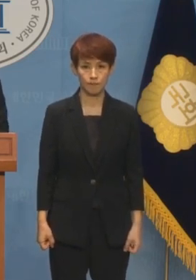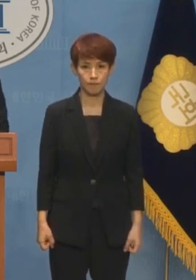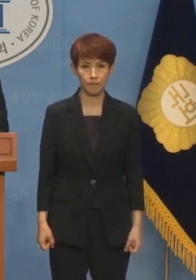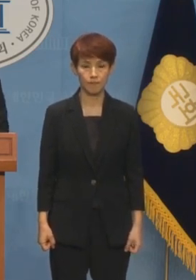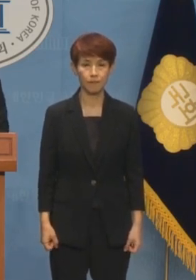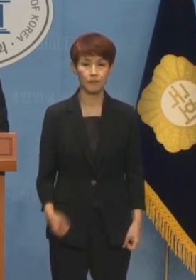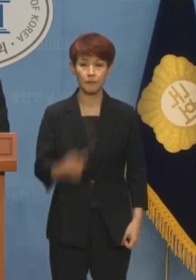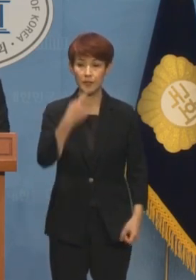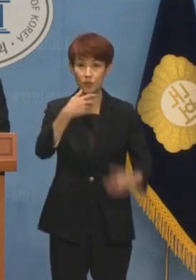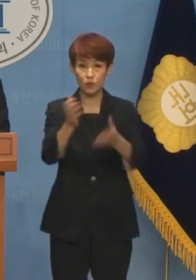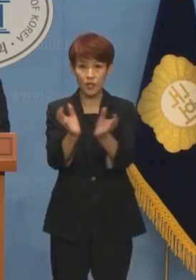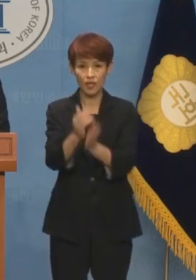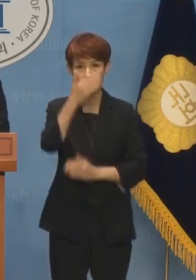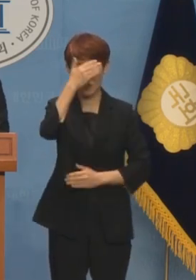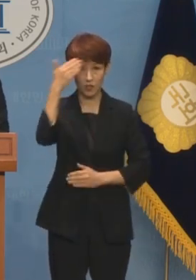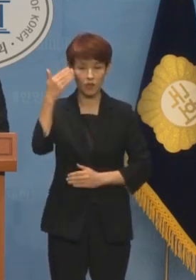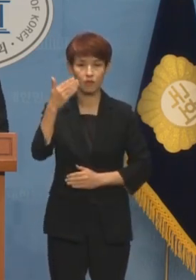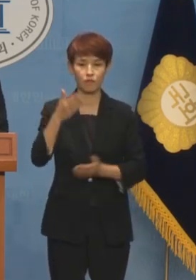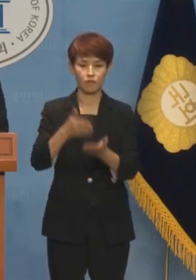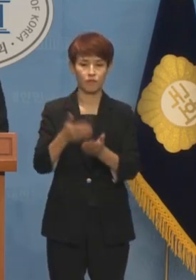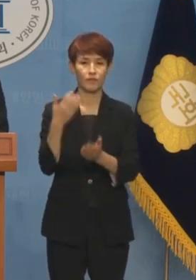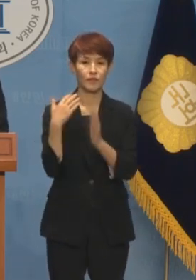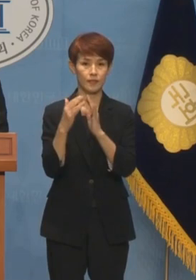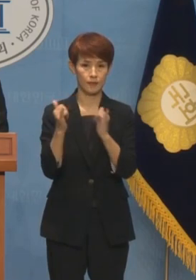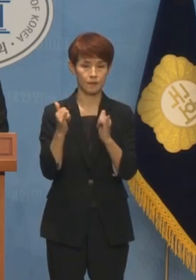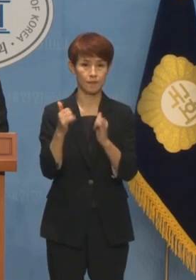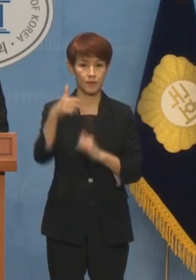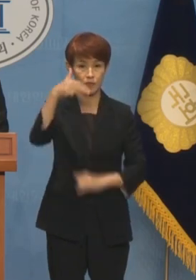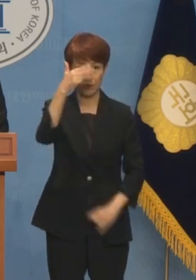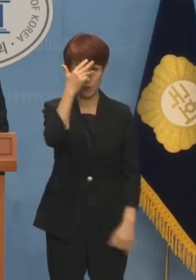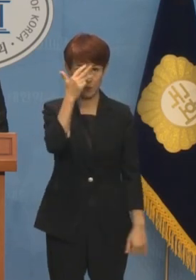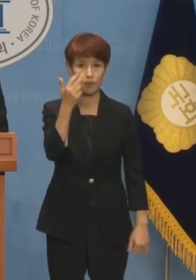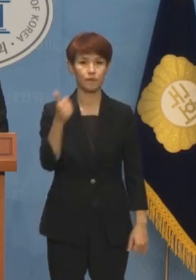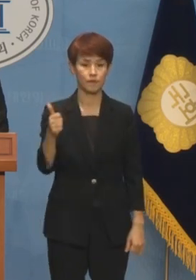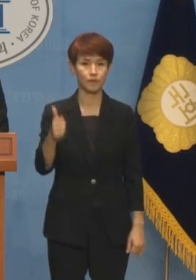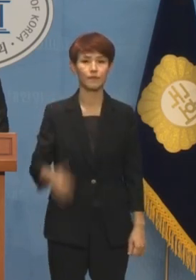네, 더불어민주당 청년대변인 최민석입니다. 브리핑 시작하겠습니다.